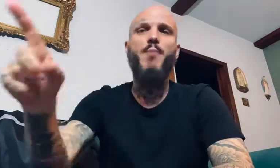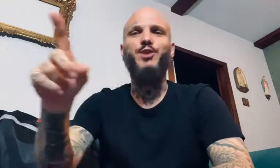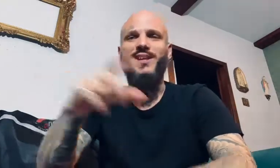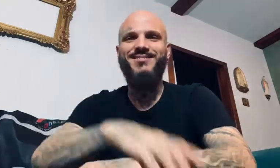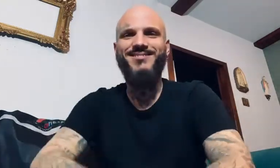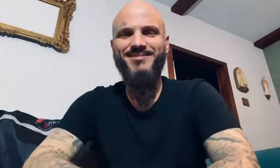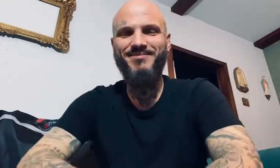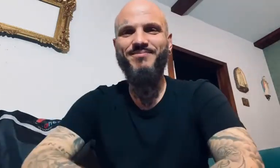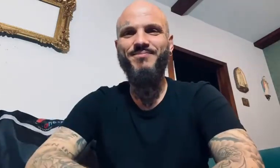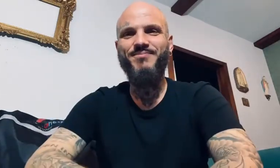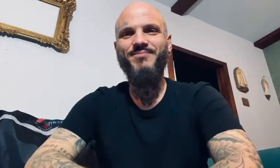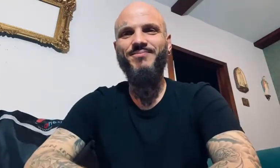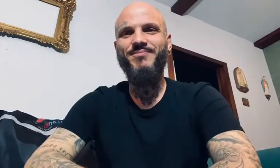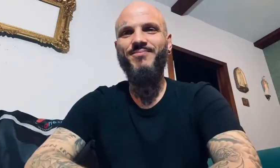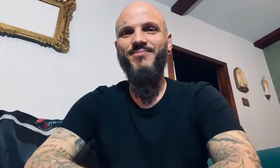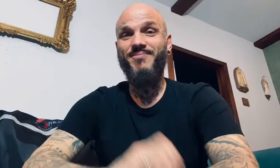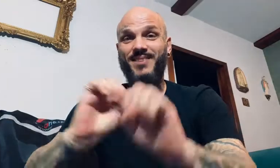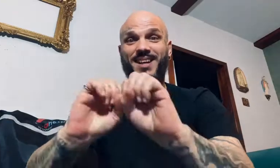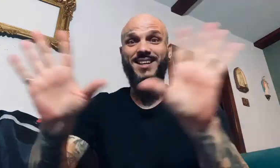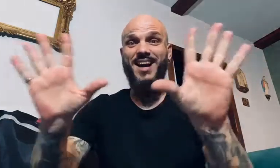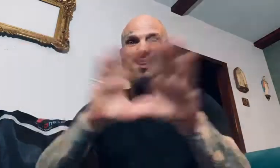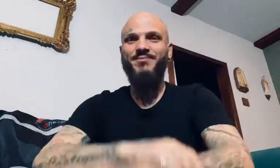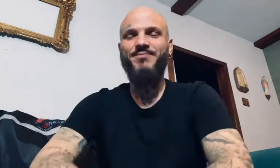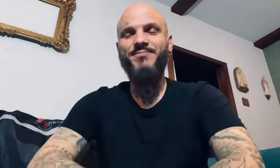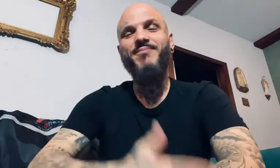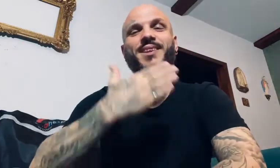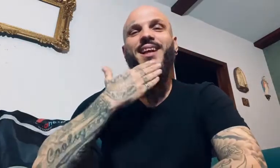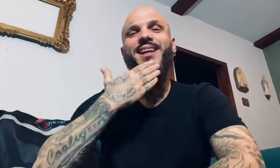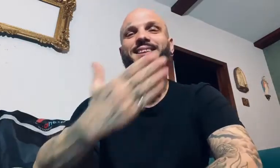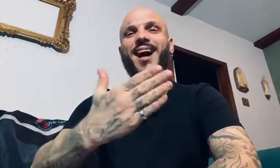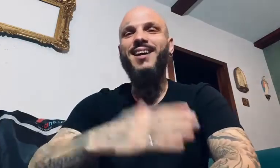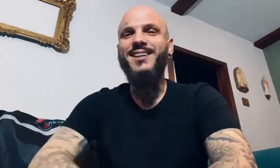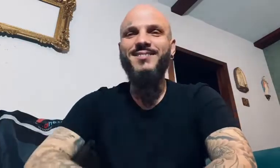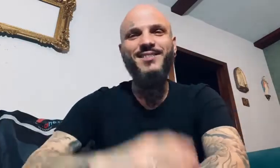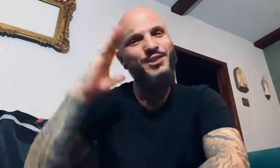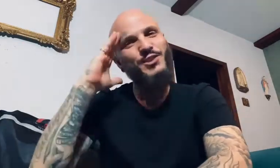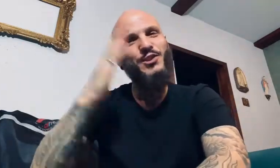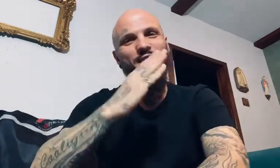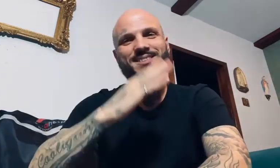abschicken. Klar? Danke. Tschüss.